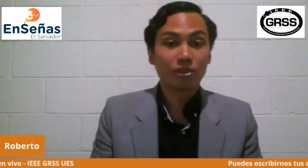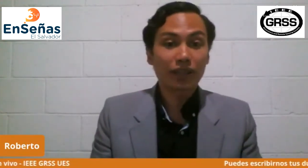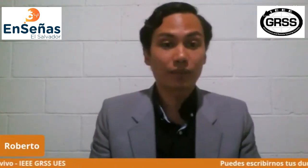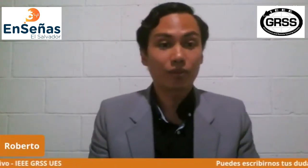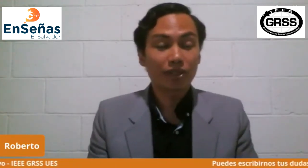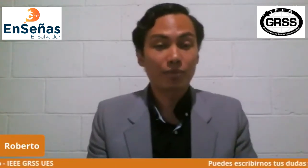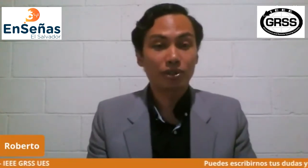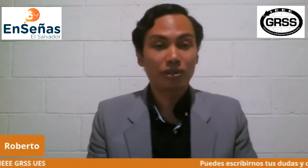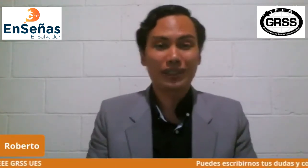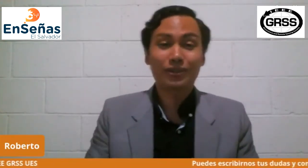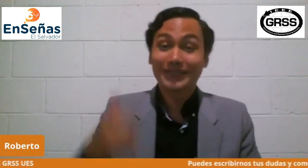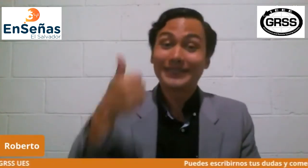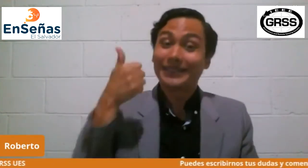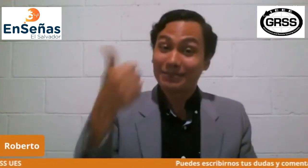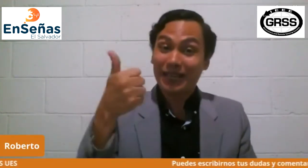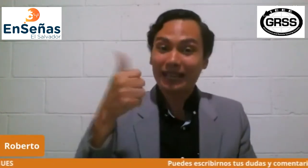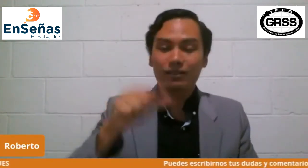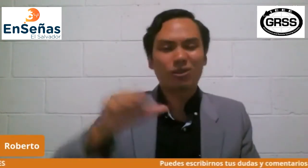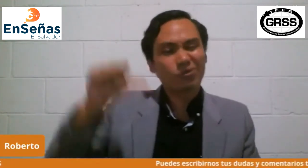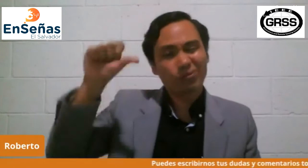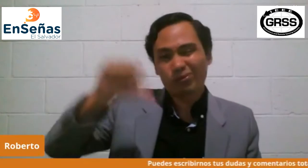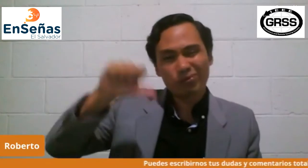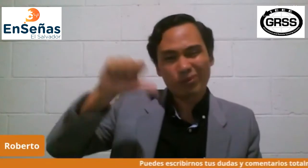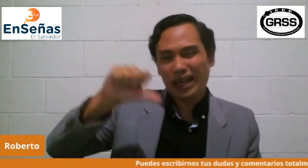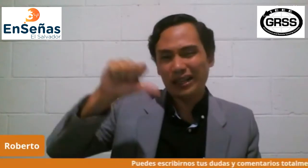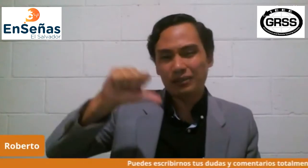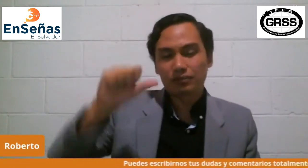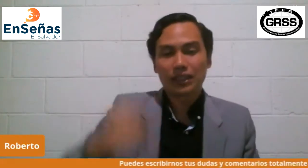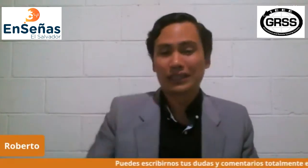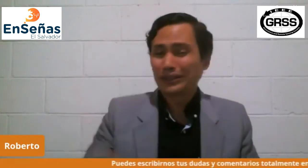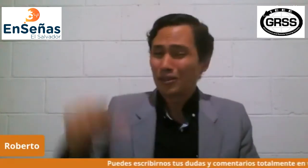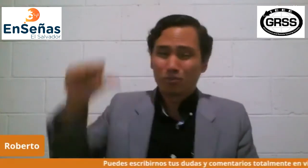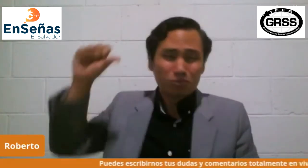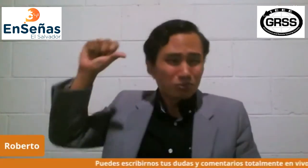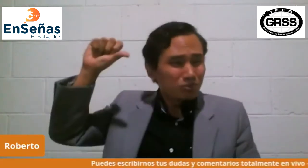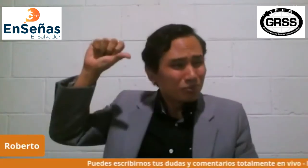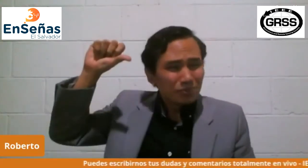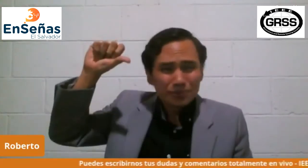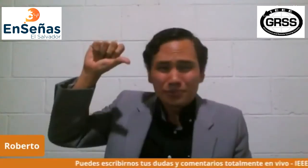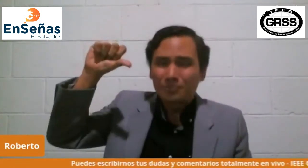Entonces, ¿cómo respondo? Digo bien o mal.